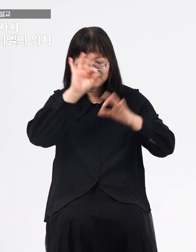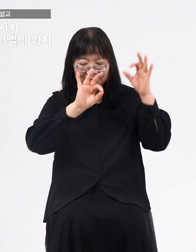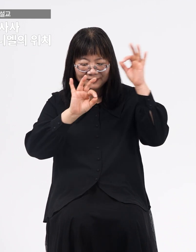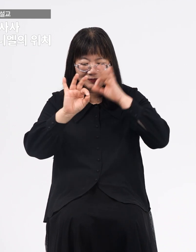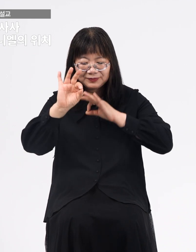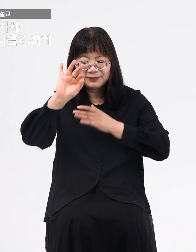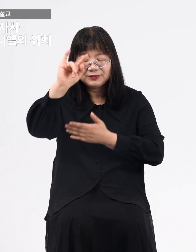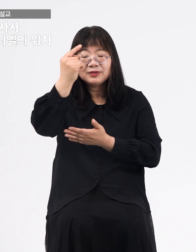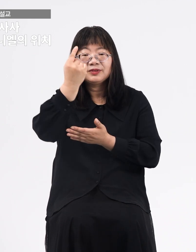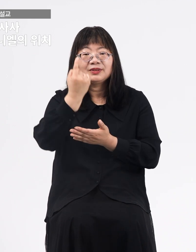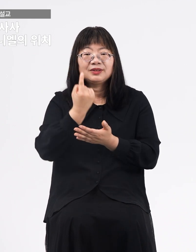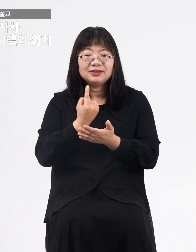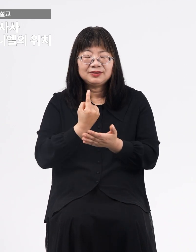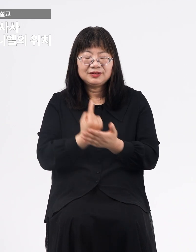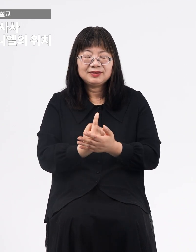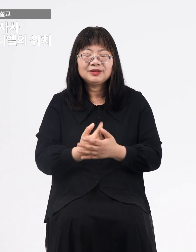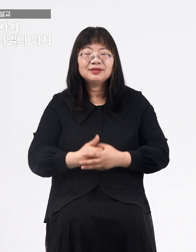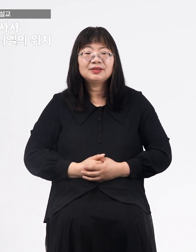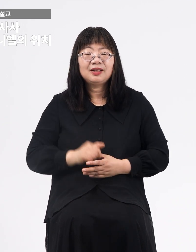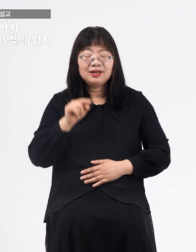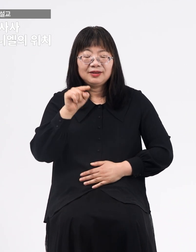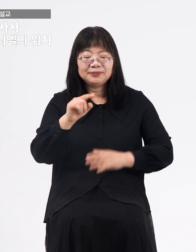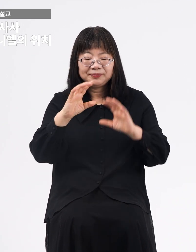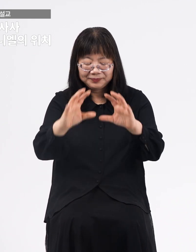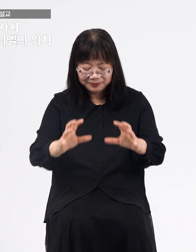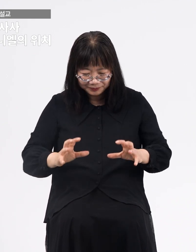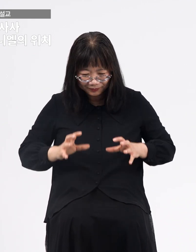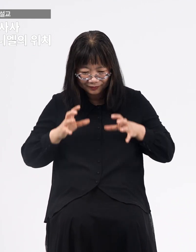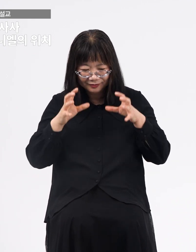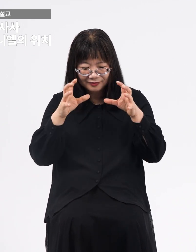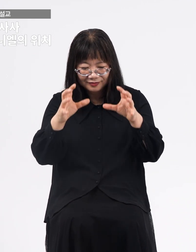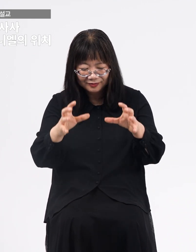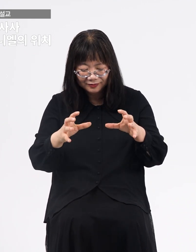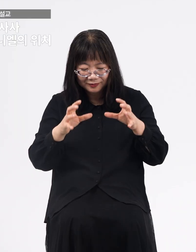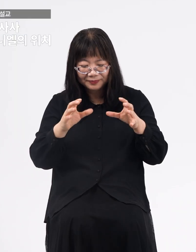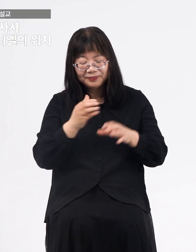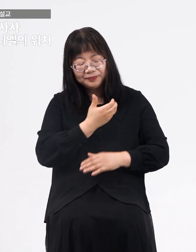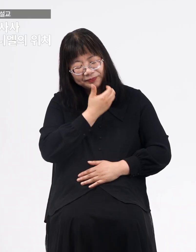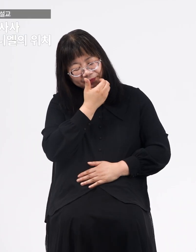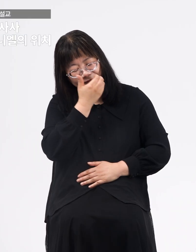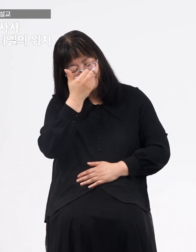친히 찾아오셔서 그 나라